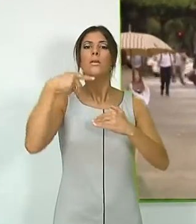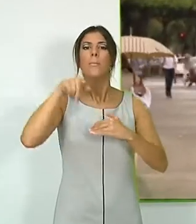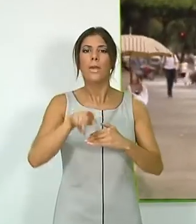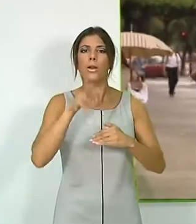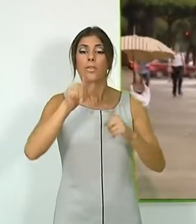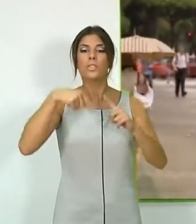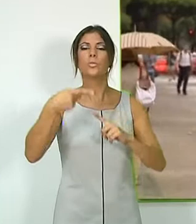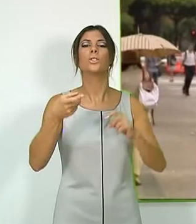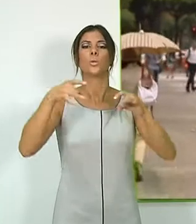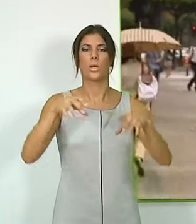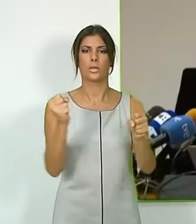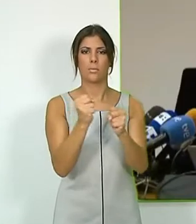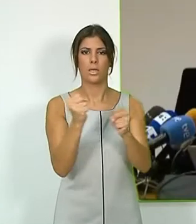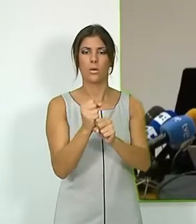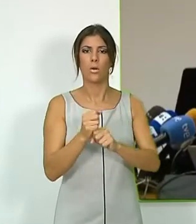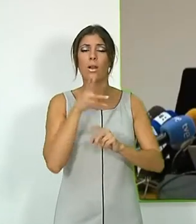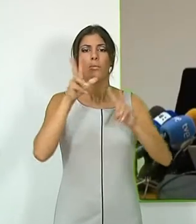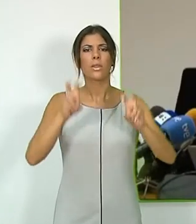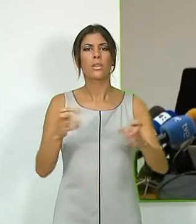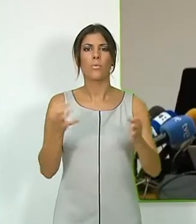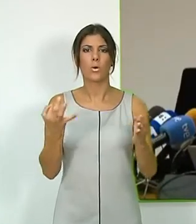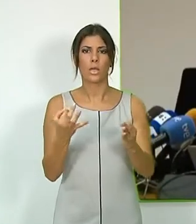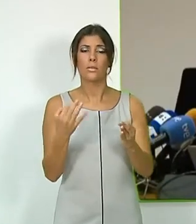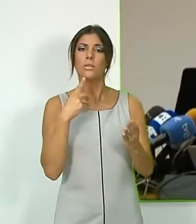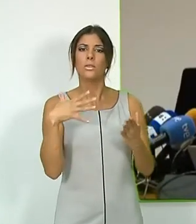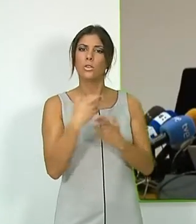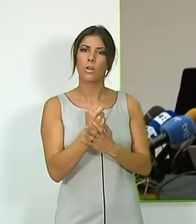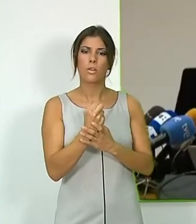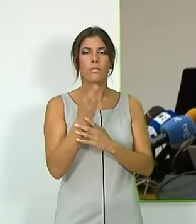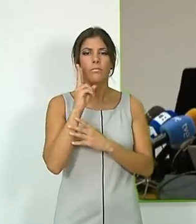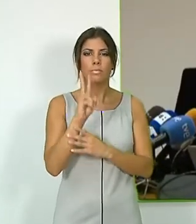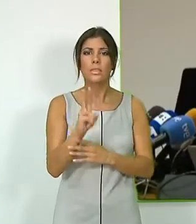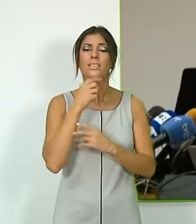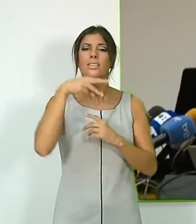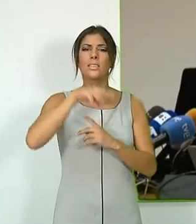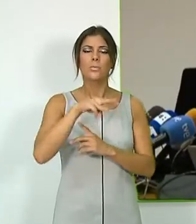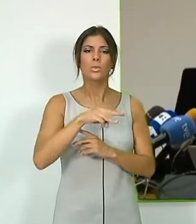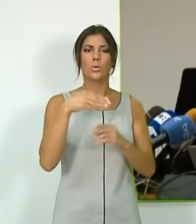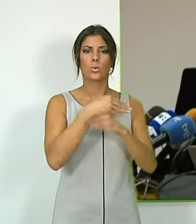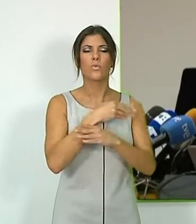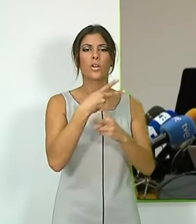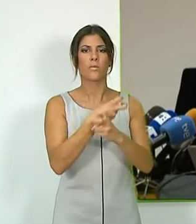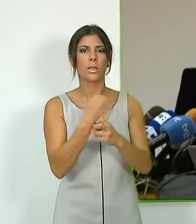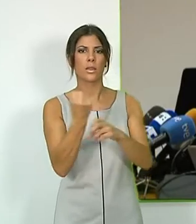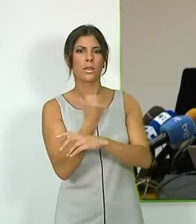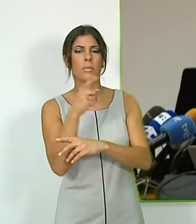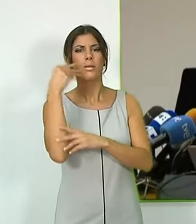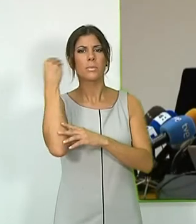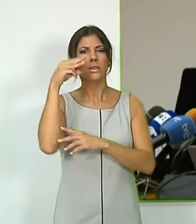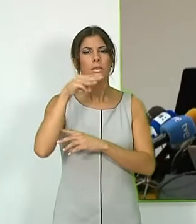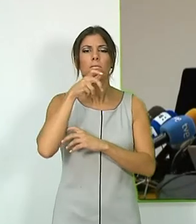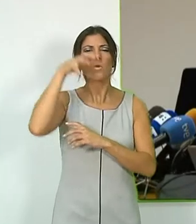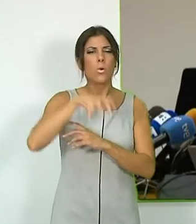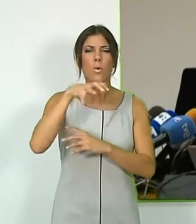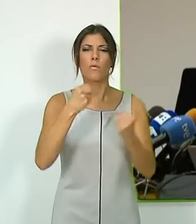mismo ocurrirá en invierno. En principio no parece que, con todas las señales disponibles, el trimestre de octubre, noviembre, diciembre vaya a ser